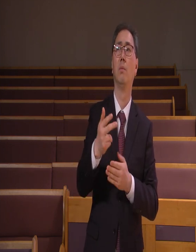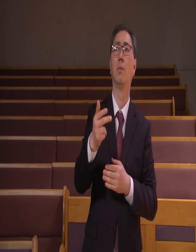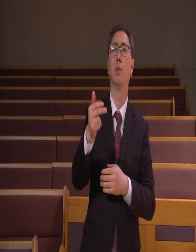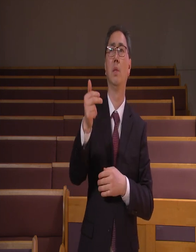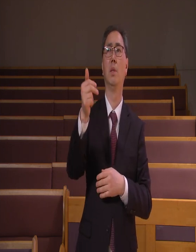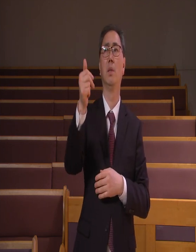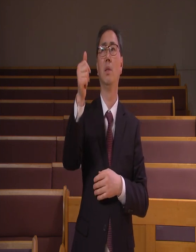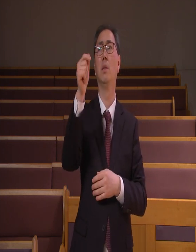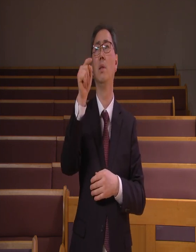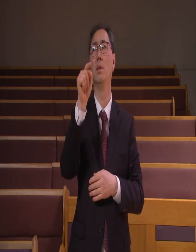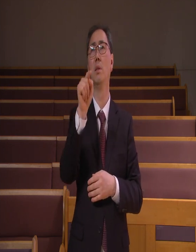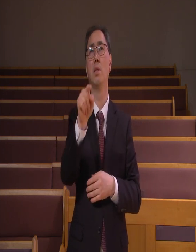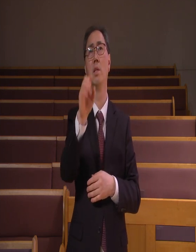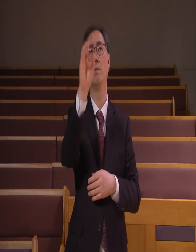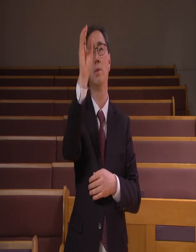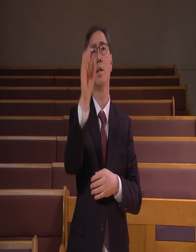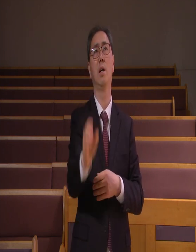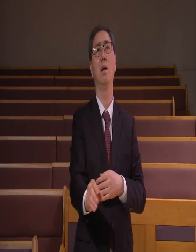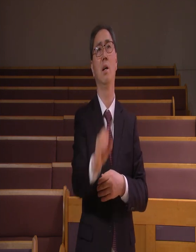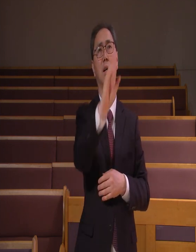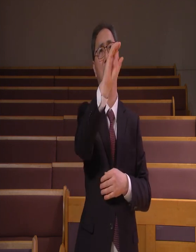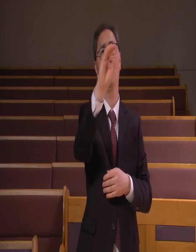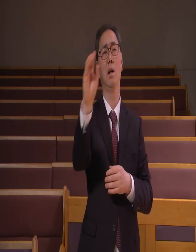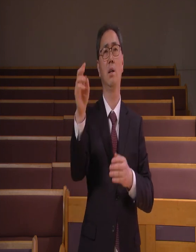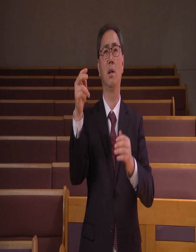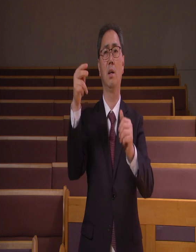그때에 주님 그